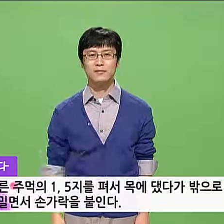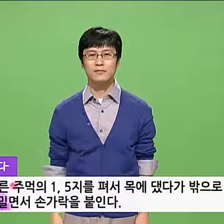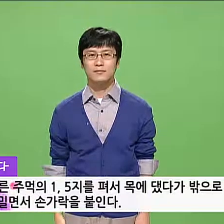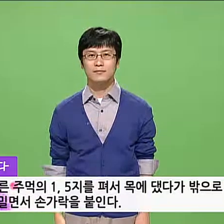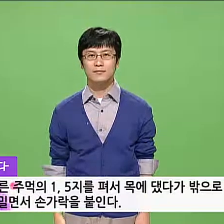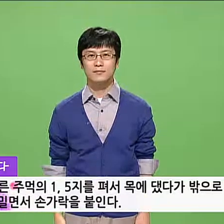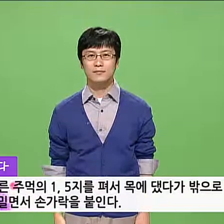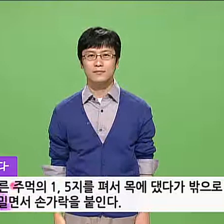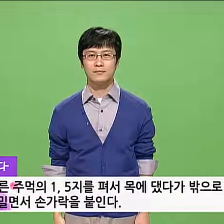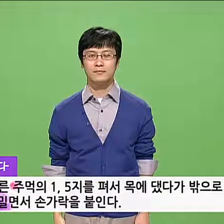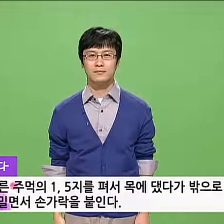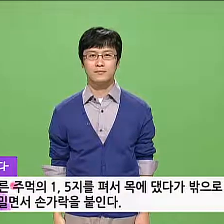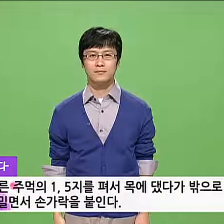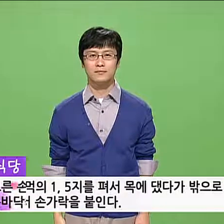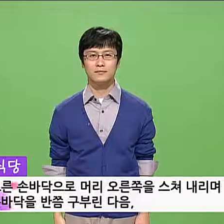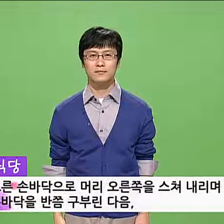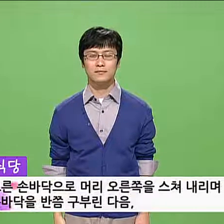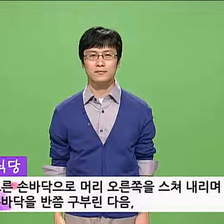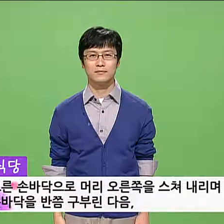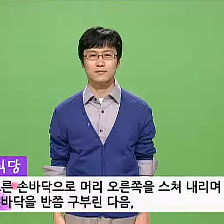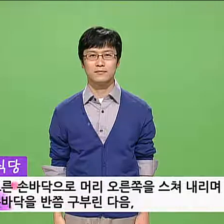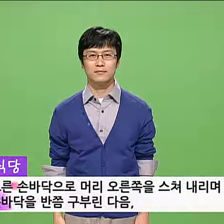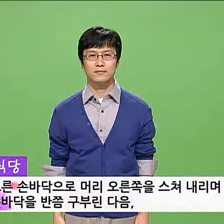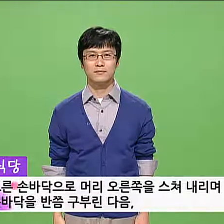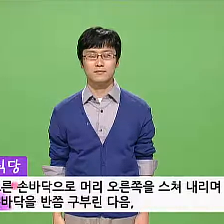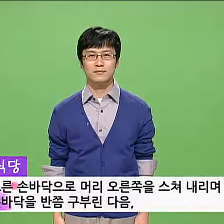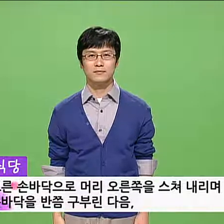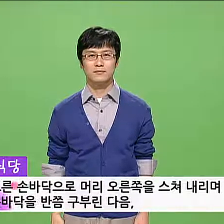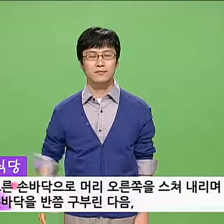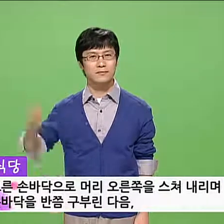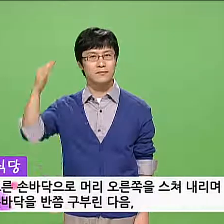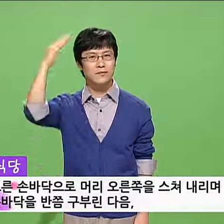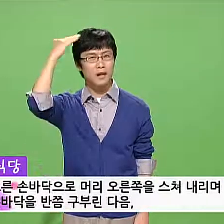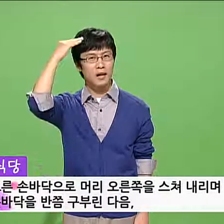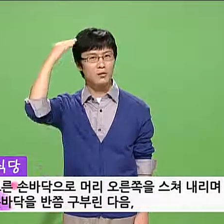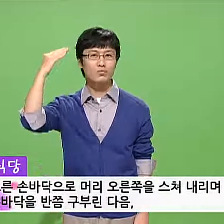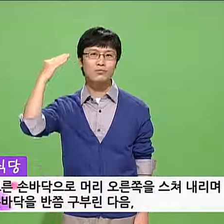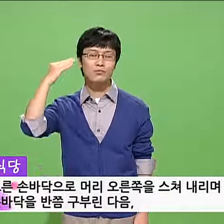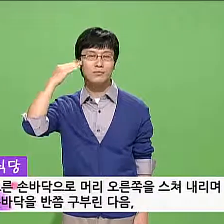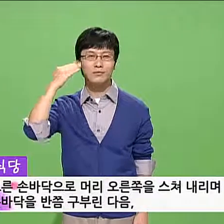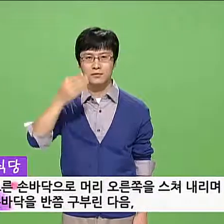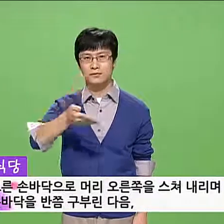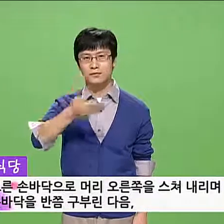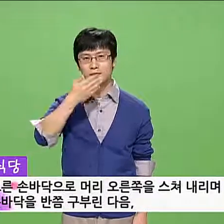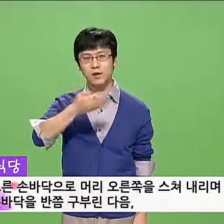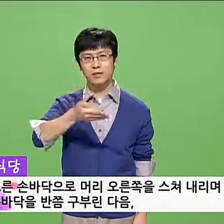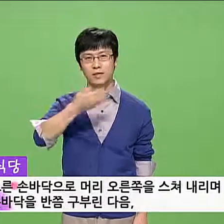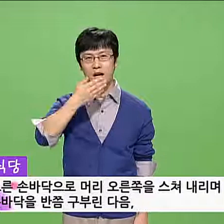한식 한식당 한국 먹다 집수화를